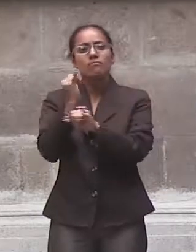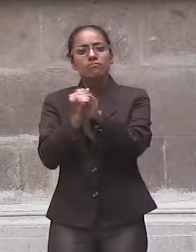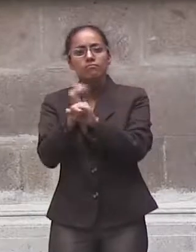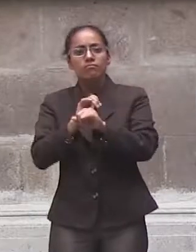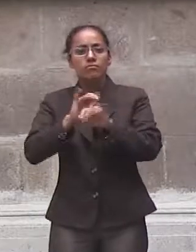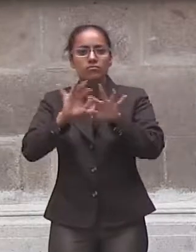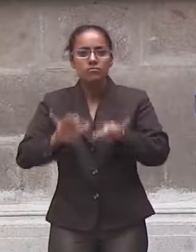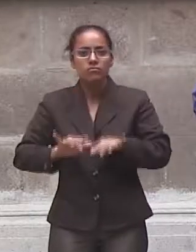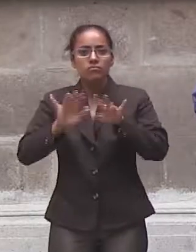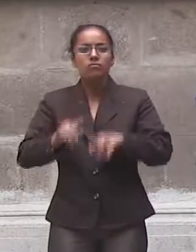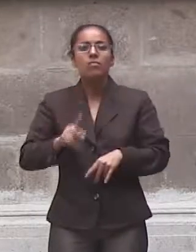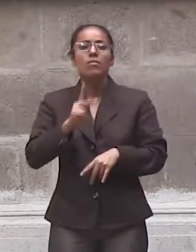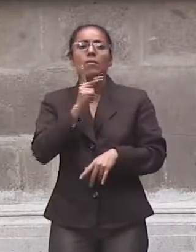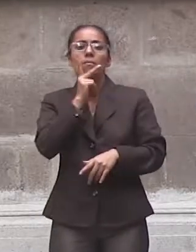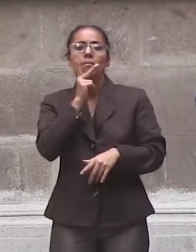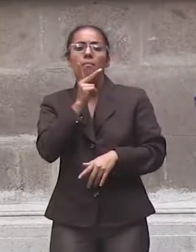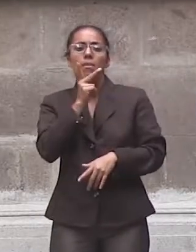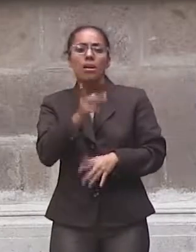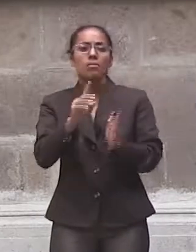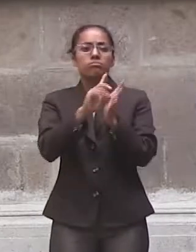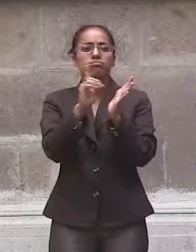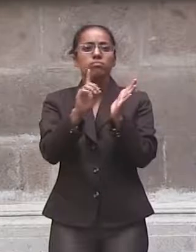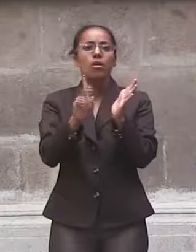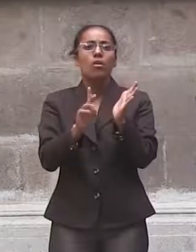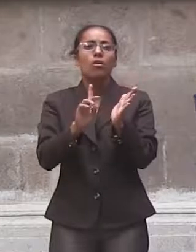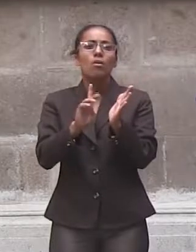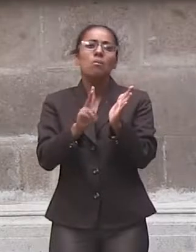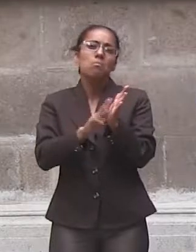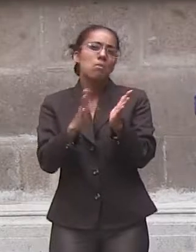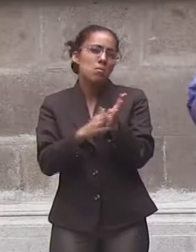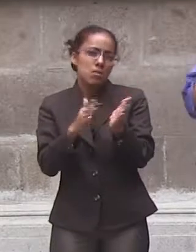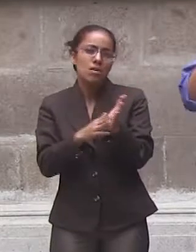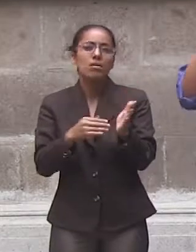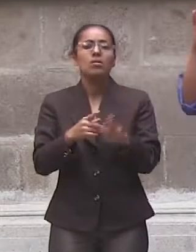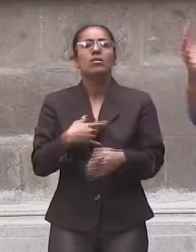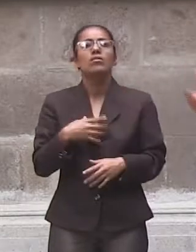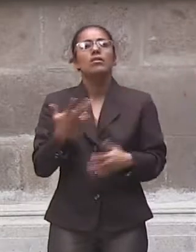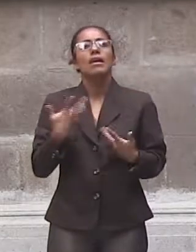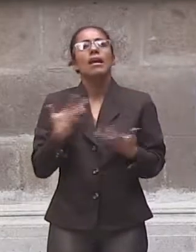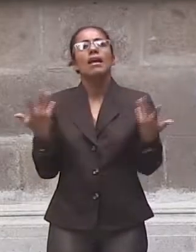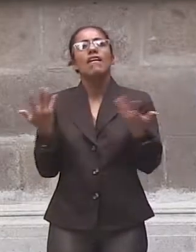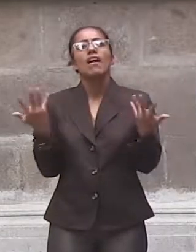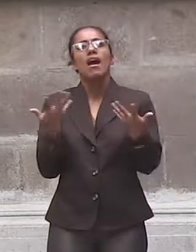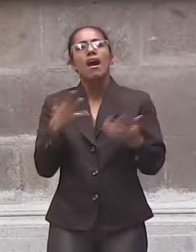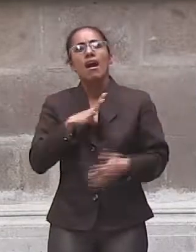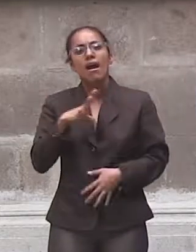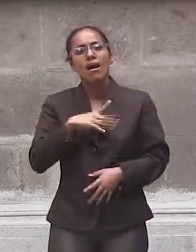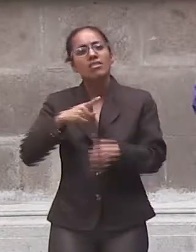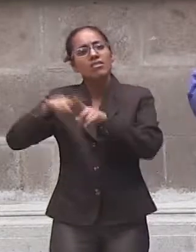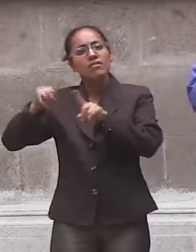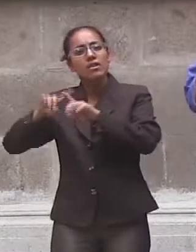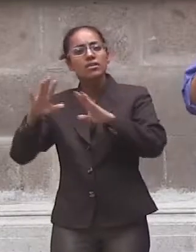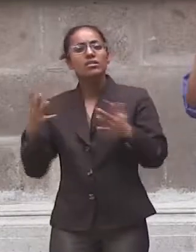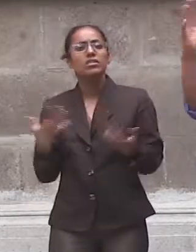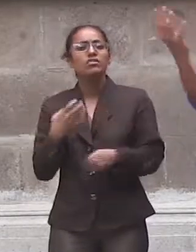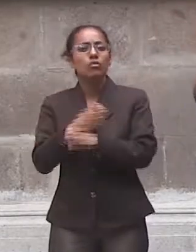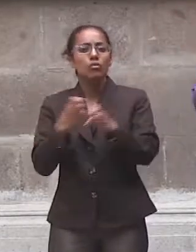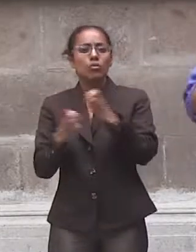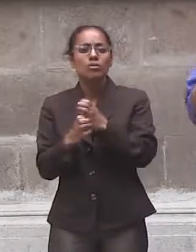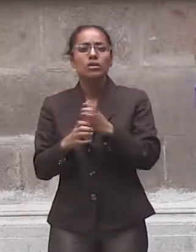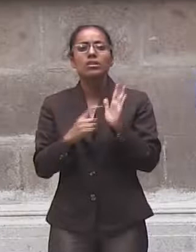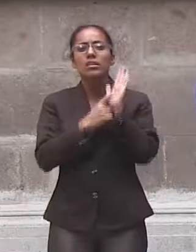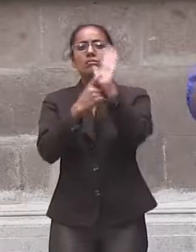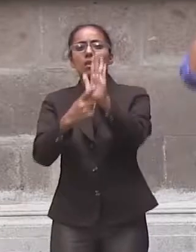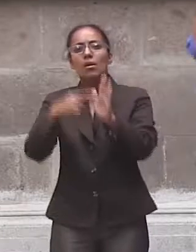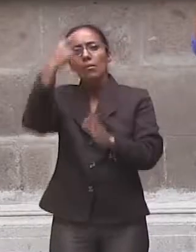interesantes que tiene esta exposición que hay varias obras pensadas para el contexto del laboratorio arte alameda del